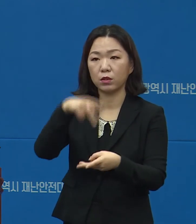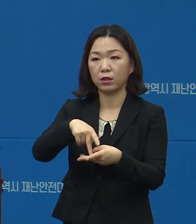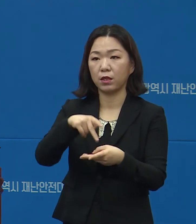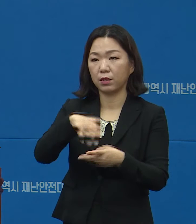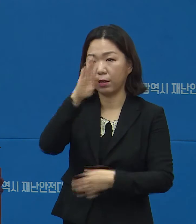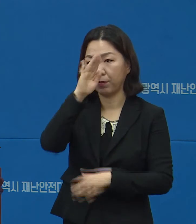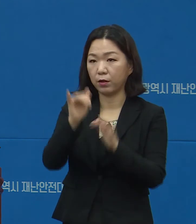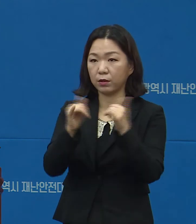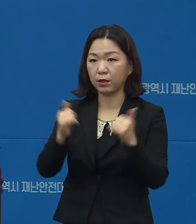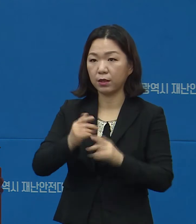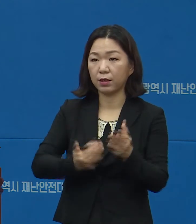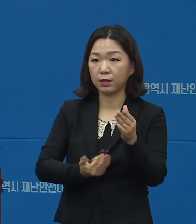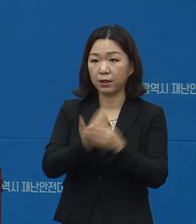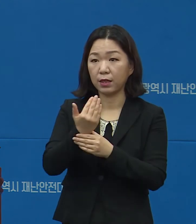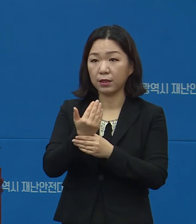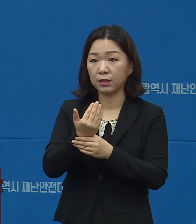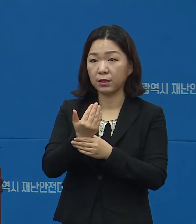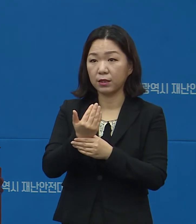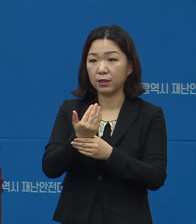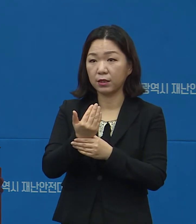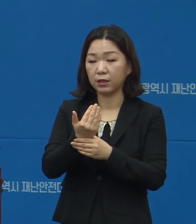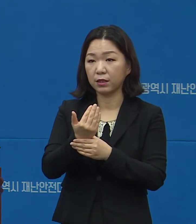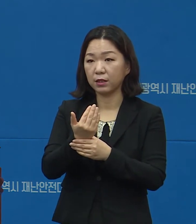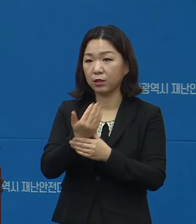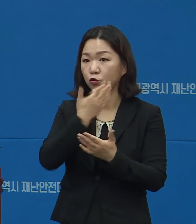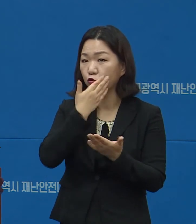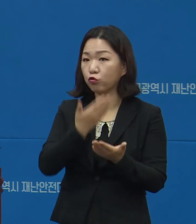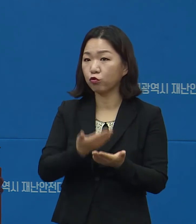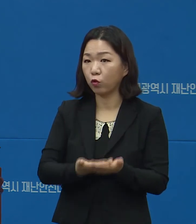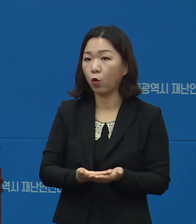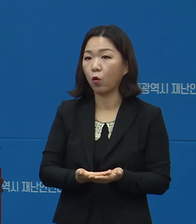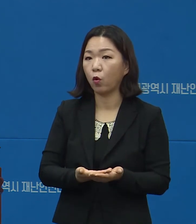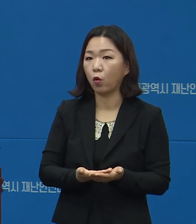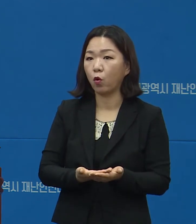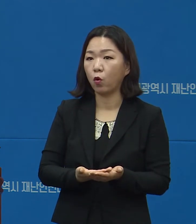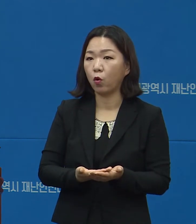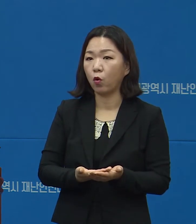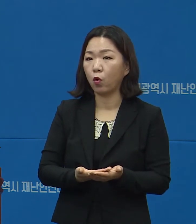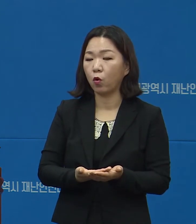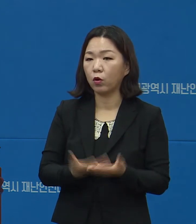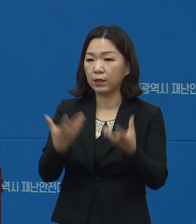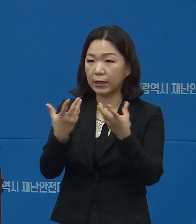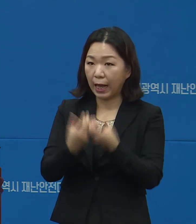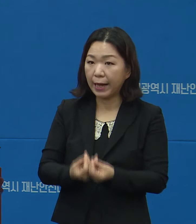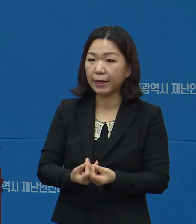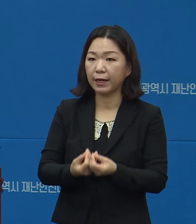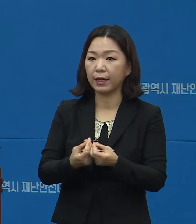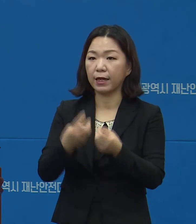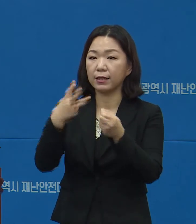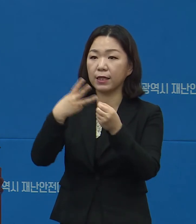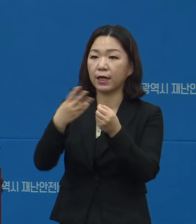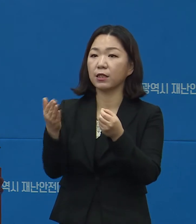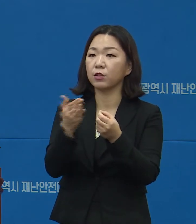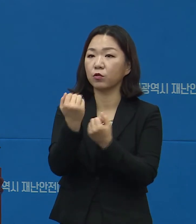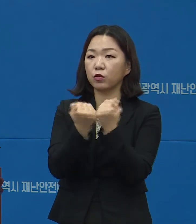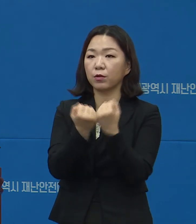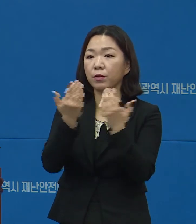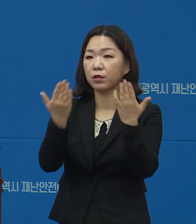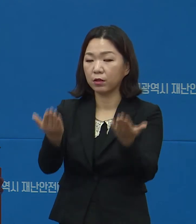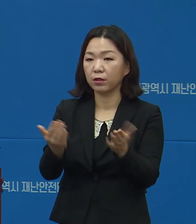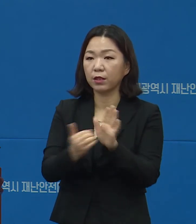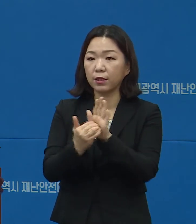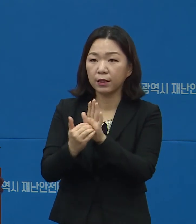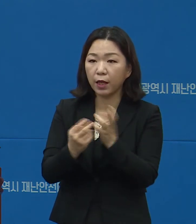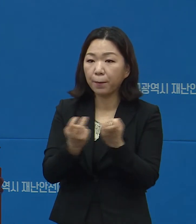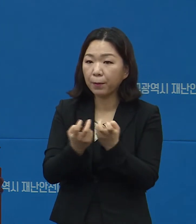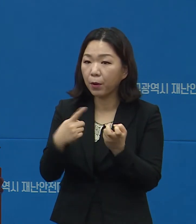확진자 발생했던 주요 한 유행 사례 한 세 가지 정도를 좀 설명을 좀 드리고 어떻게 대응을 하고